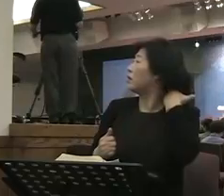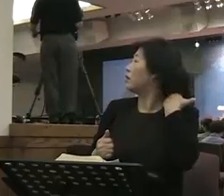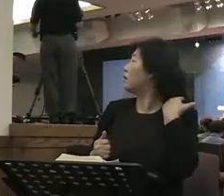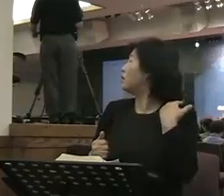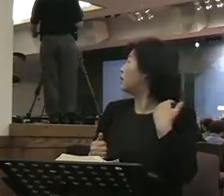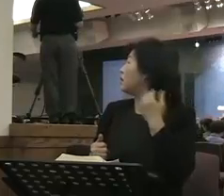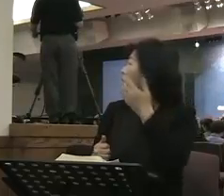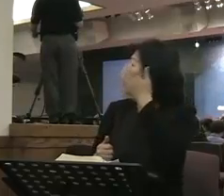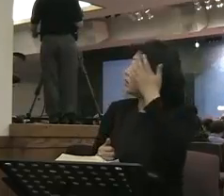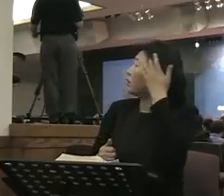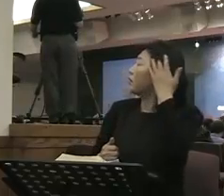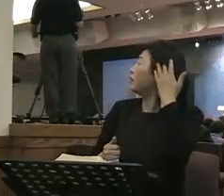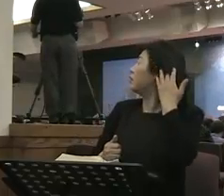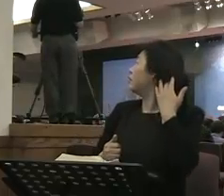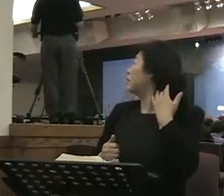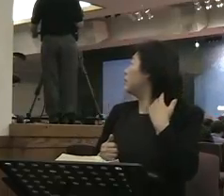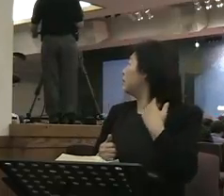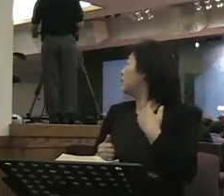계신다고 했는데.